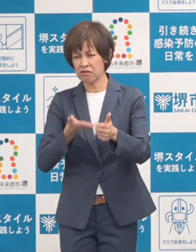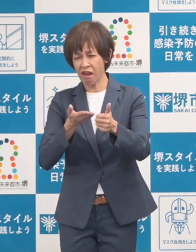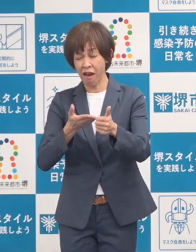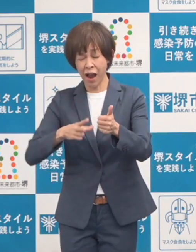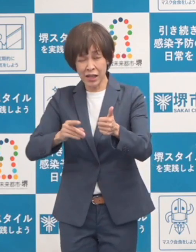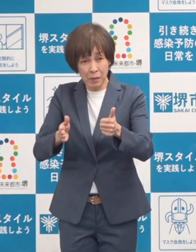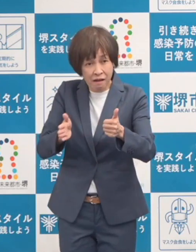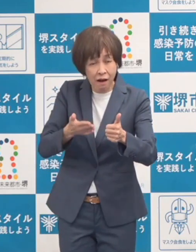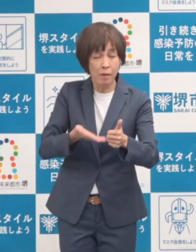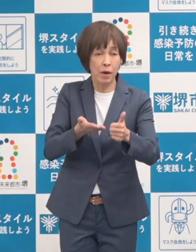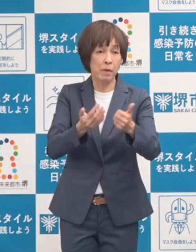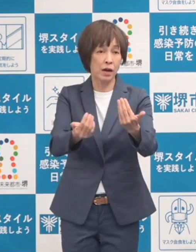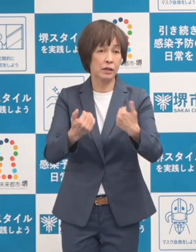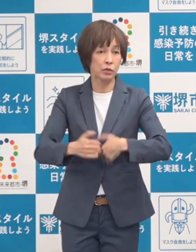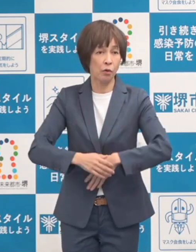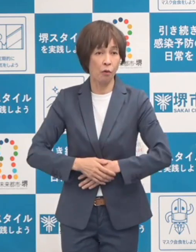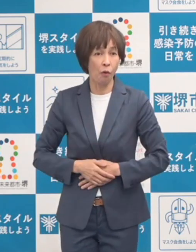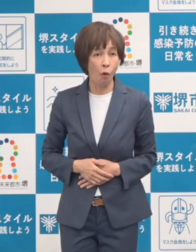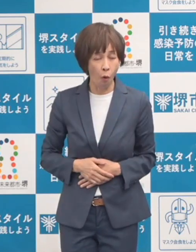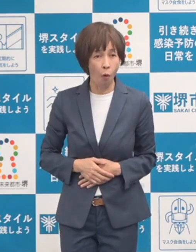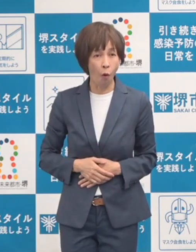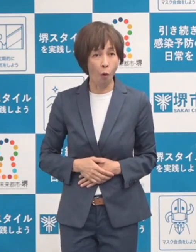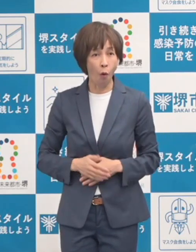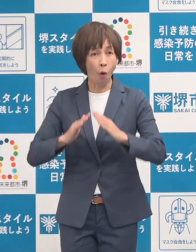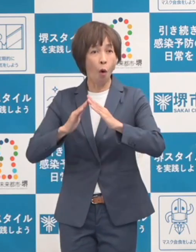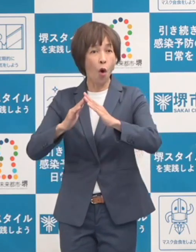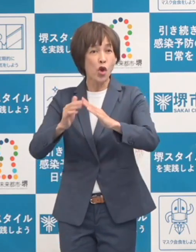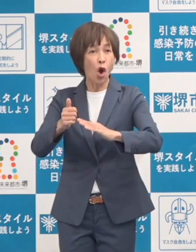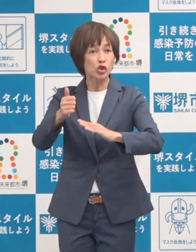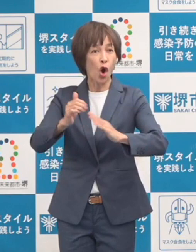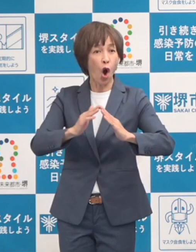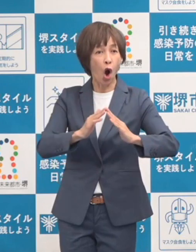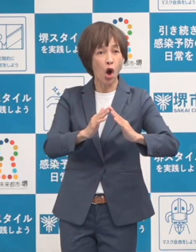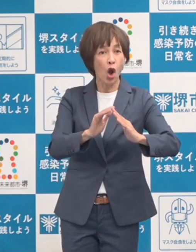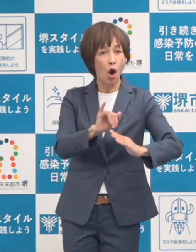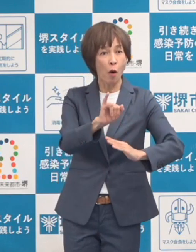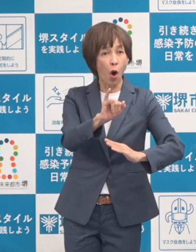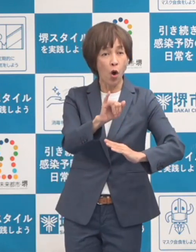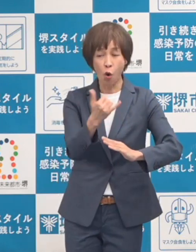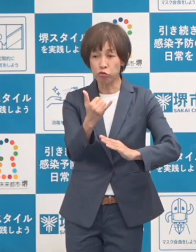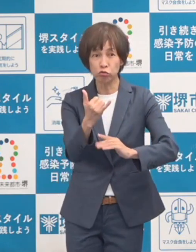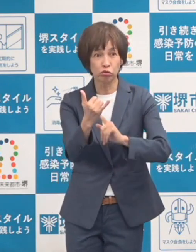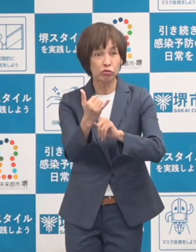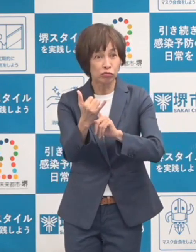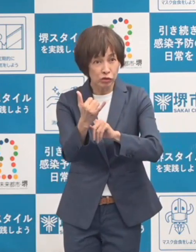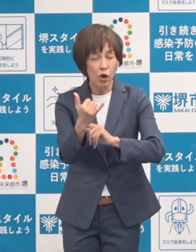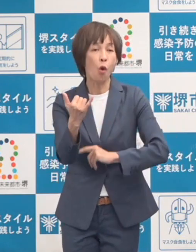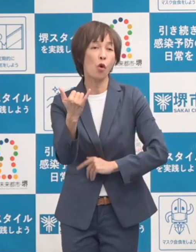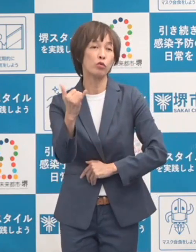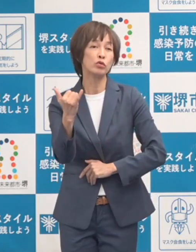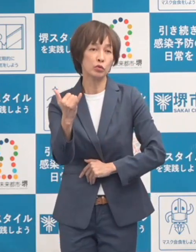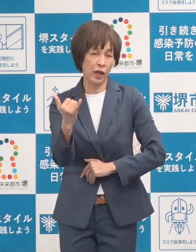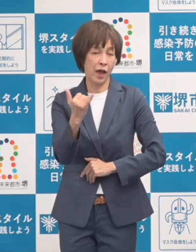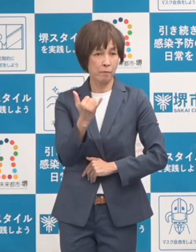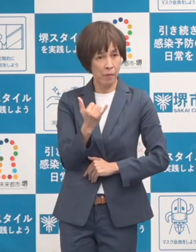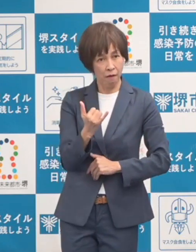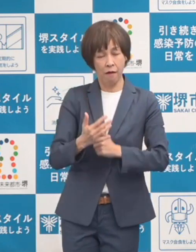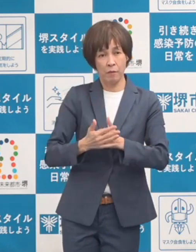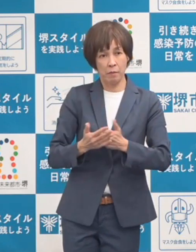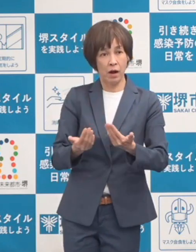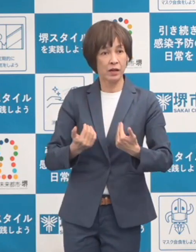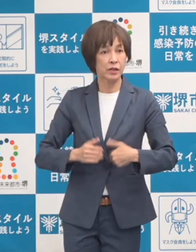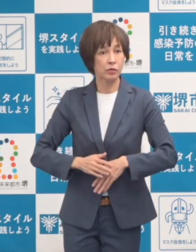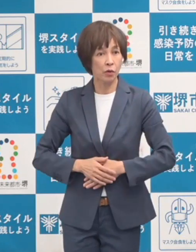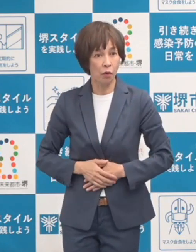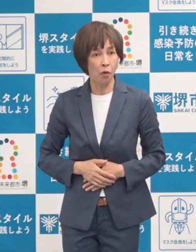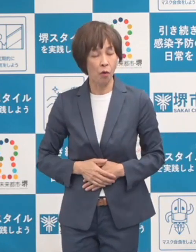行うということもありますし、寮長寮母というのは夫婦、ご夫婦ですので、ご夫婦でそこに関わっていただかなければいけない。で修徳